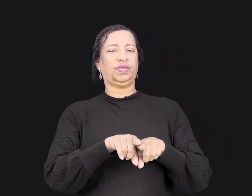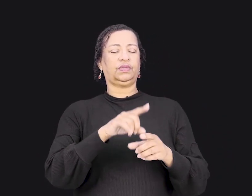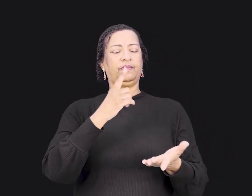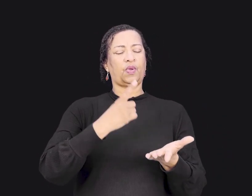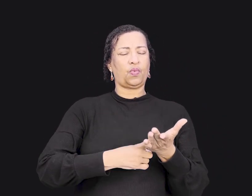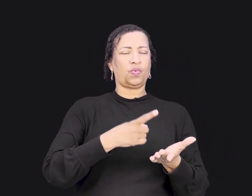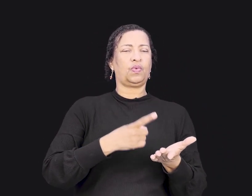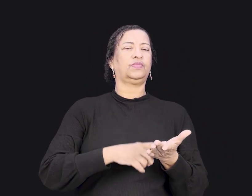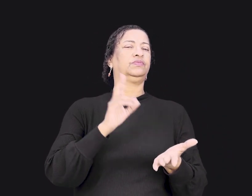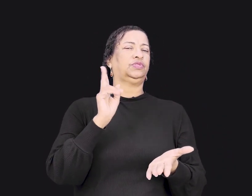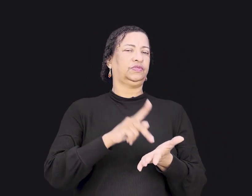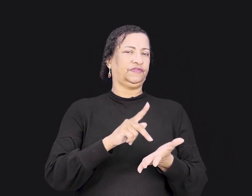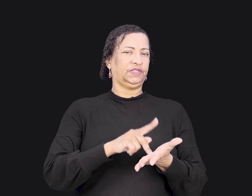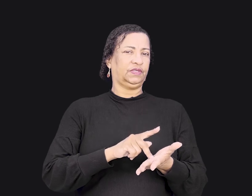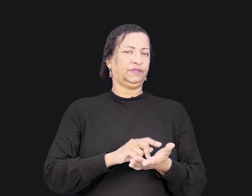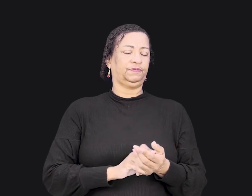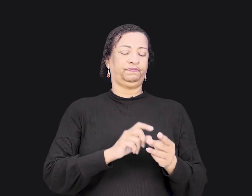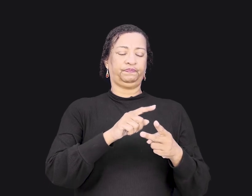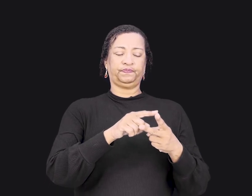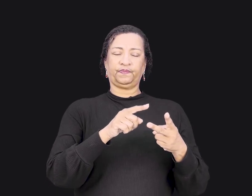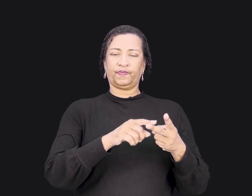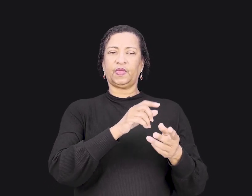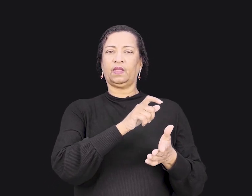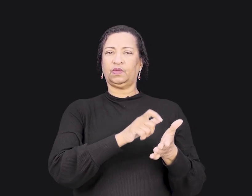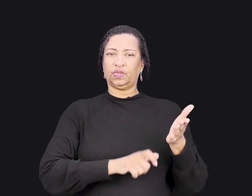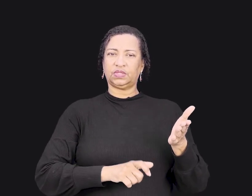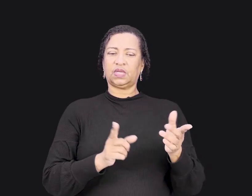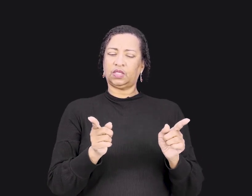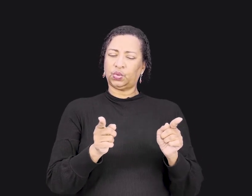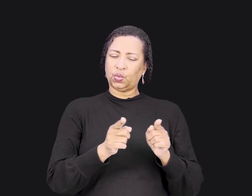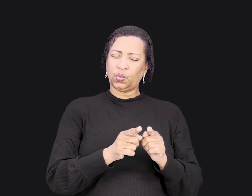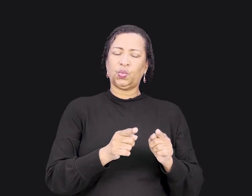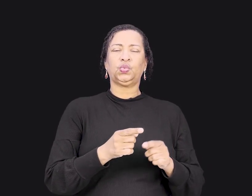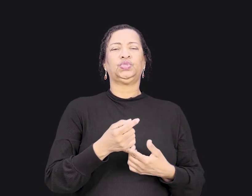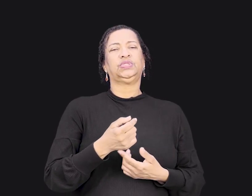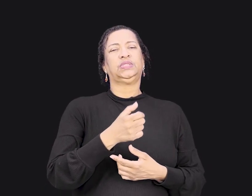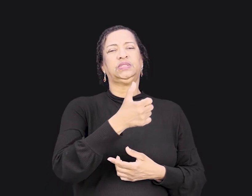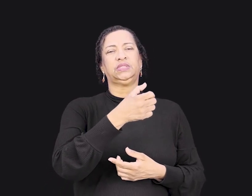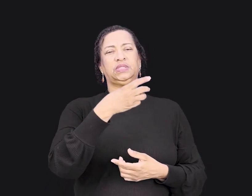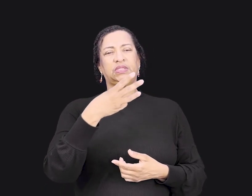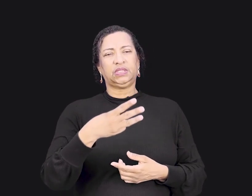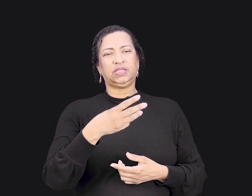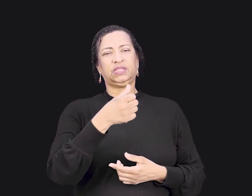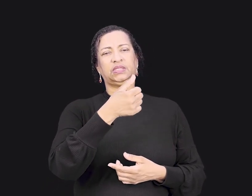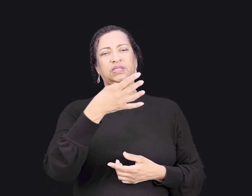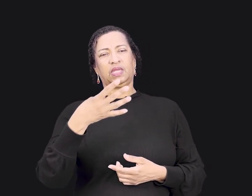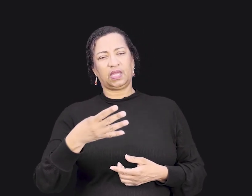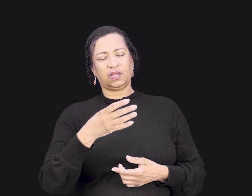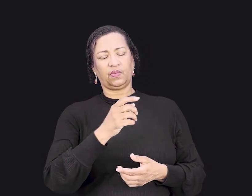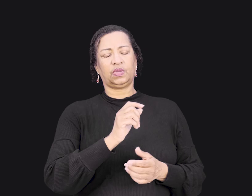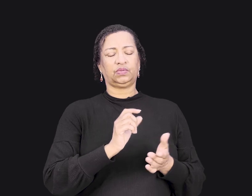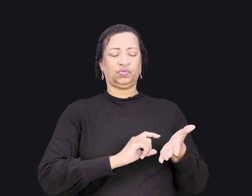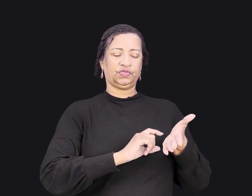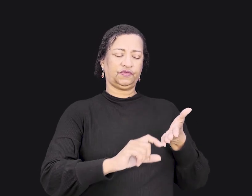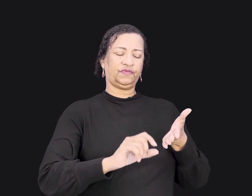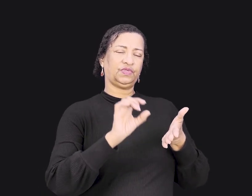com essa verdade. Nestas 2 cartas tão curtas, de apenas 13 e 14 versículos cada, João mencionou a